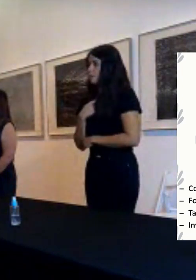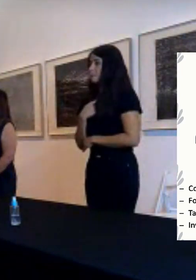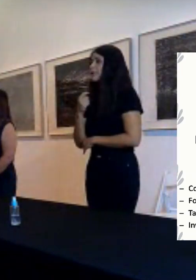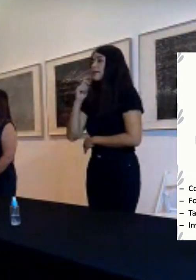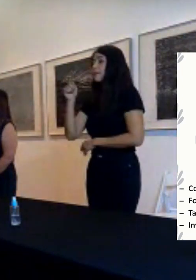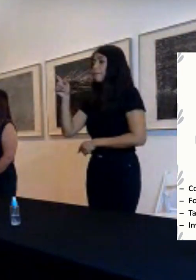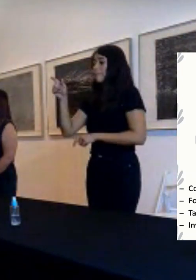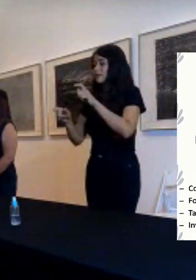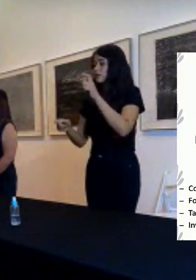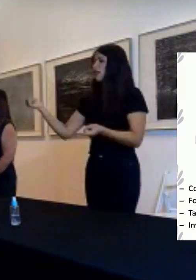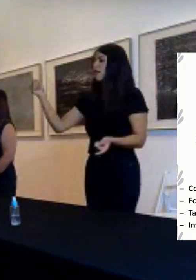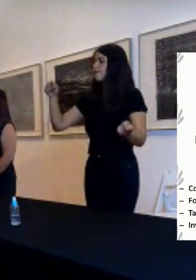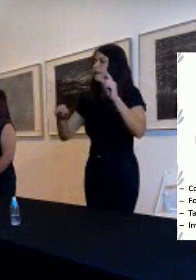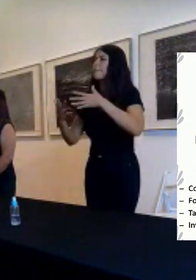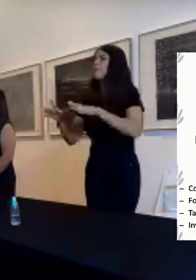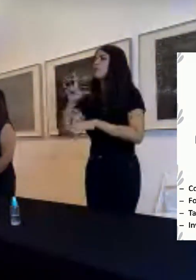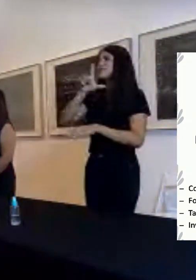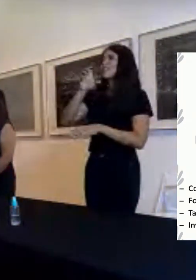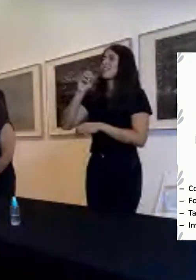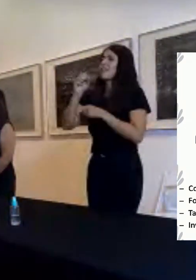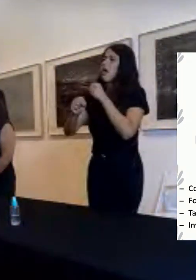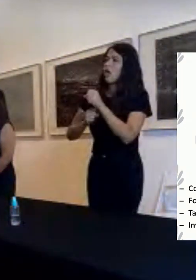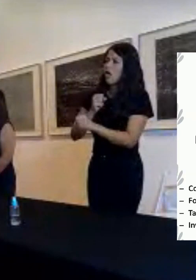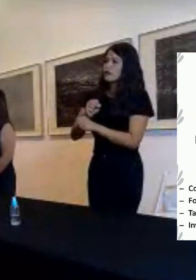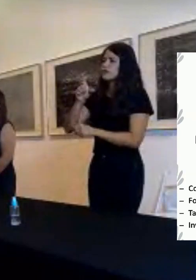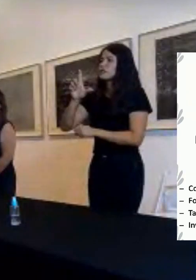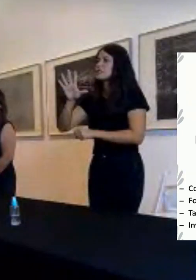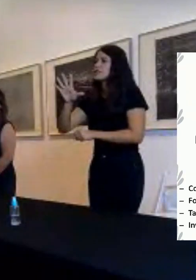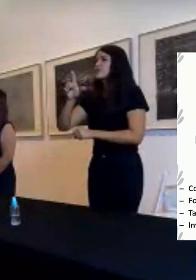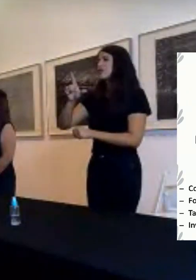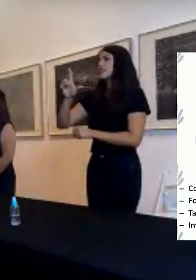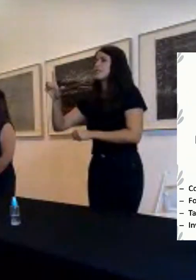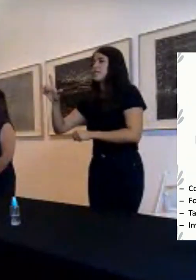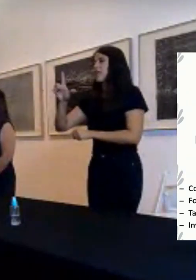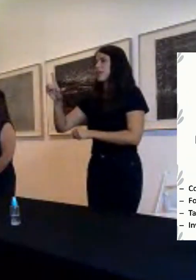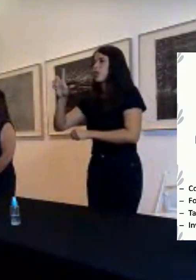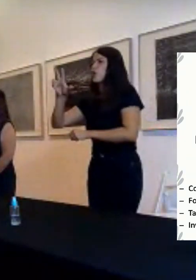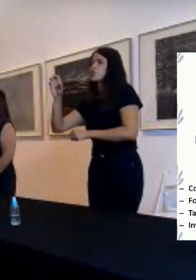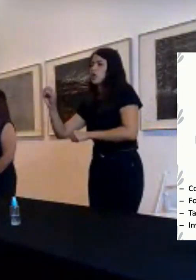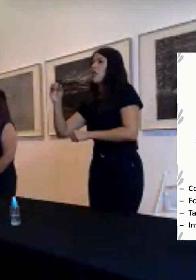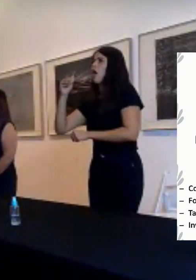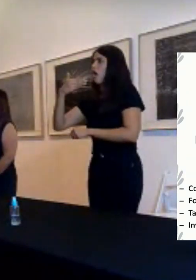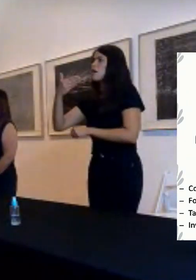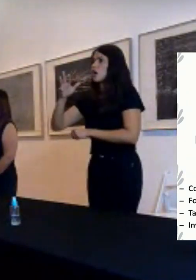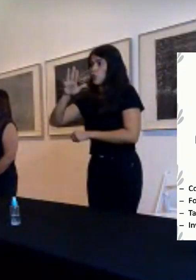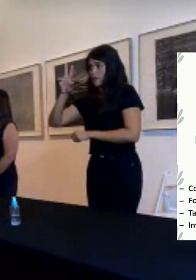llegaban 70 años, 75, 77, 80, 92.